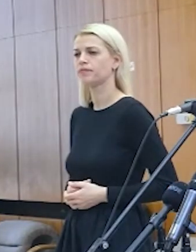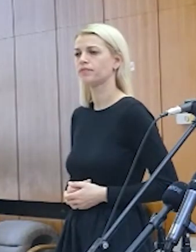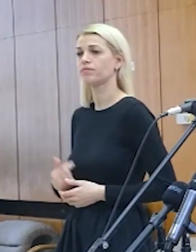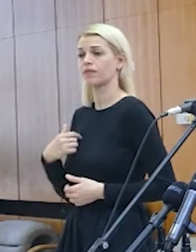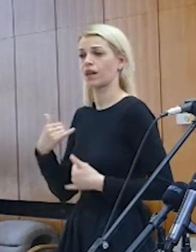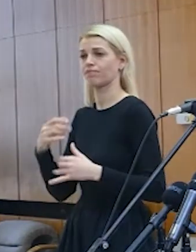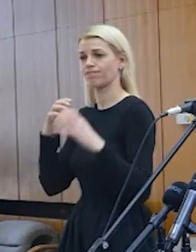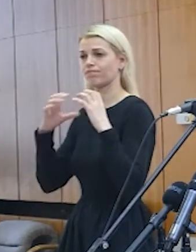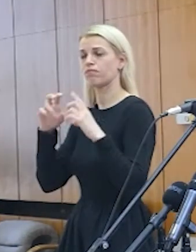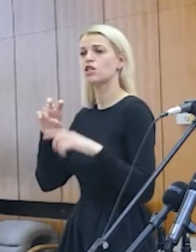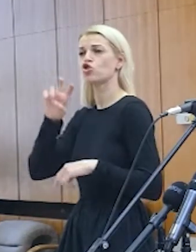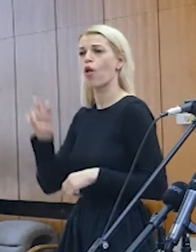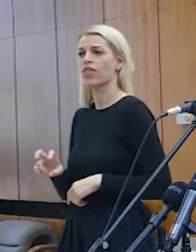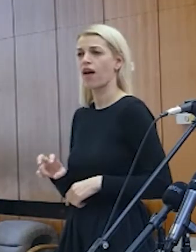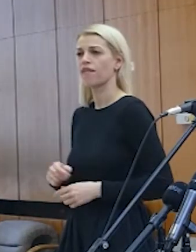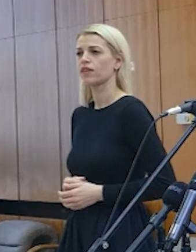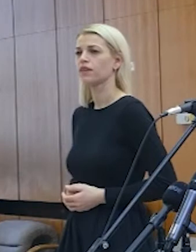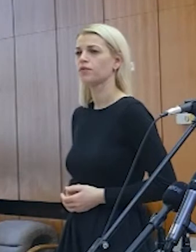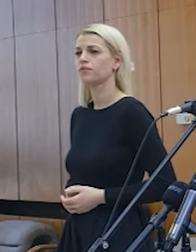Komunikujem s Oslovnaftom a